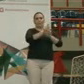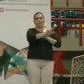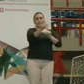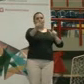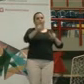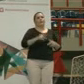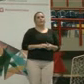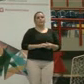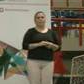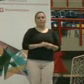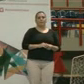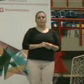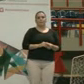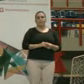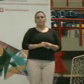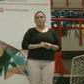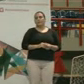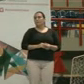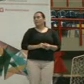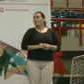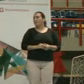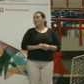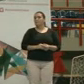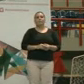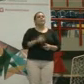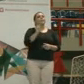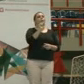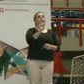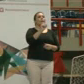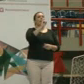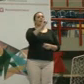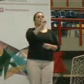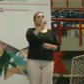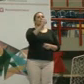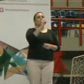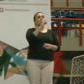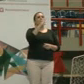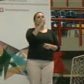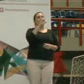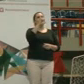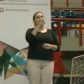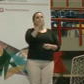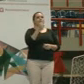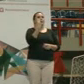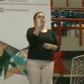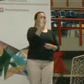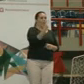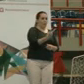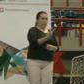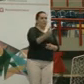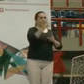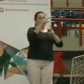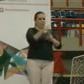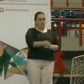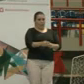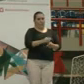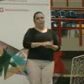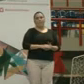Escaleno. Três lados diferentes, tá bom? Então, o que é o triângulo isósceles mesmo? Que tem dois lados